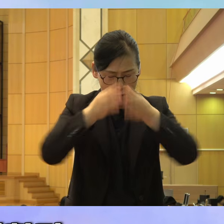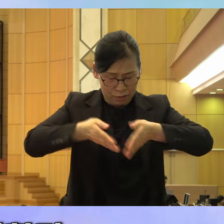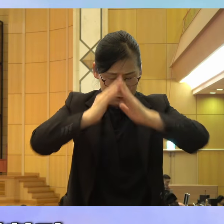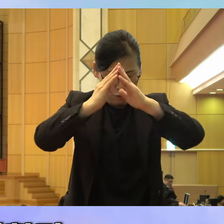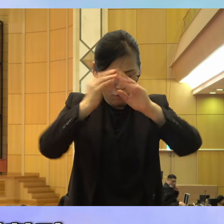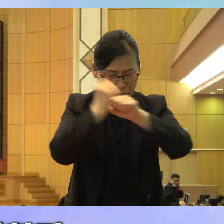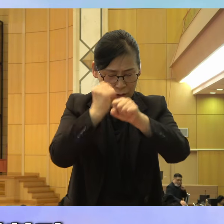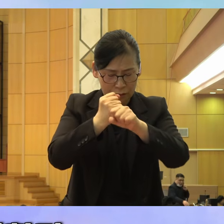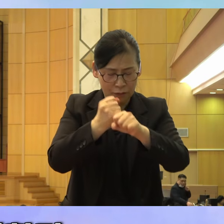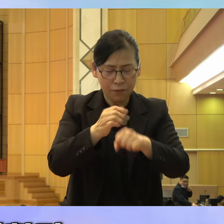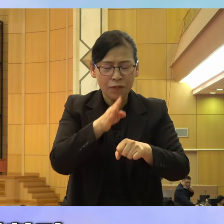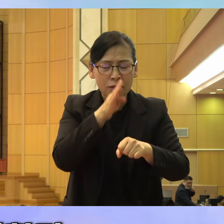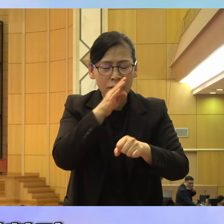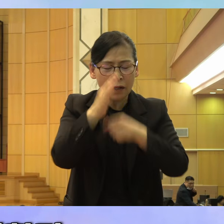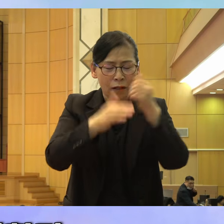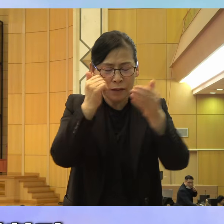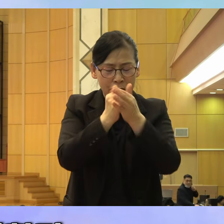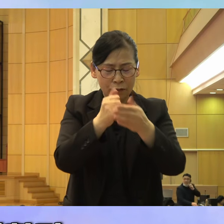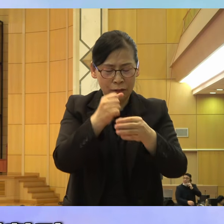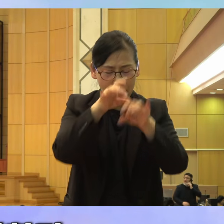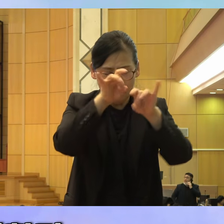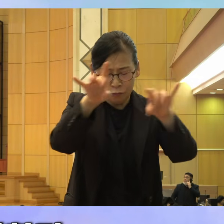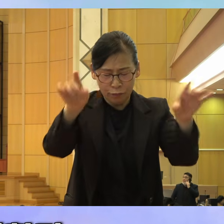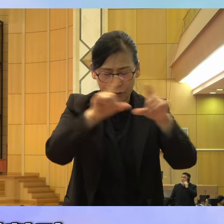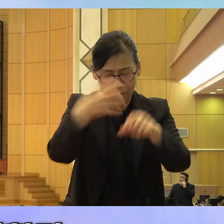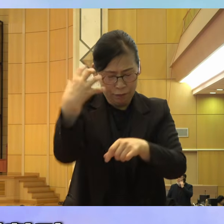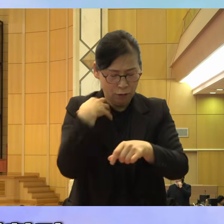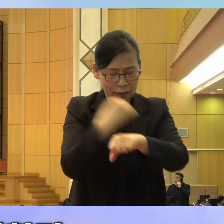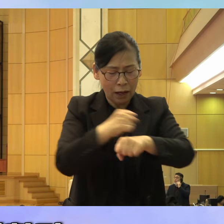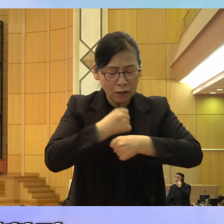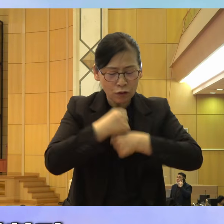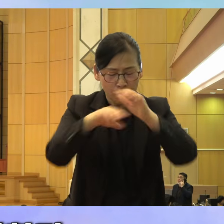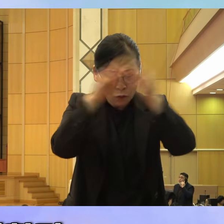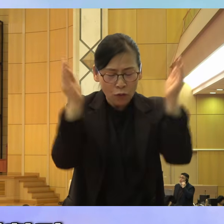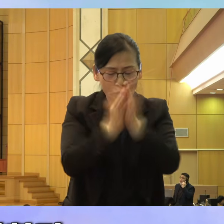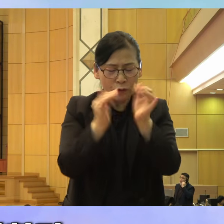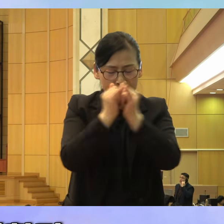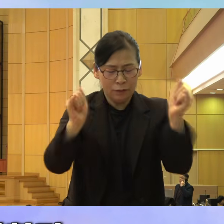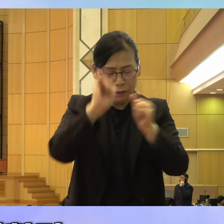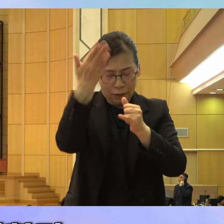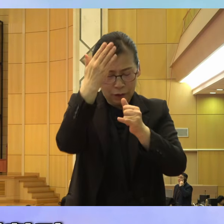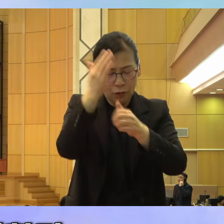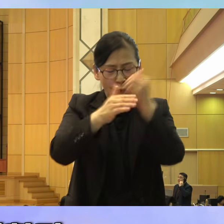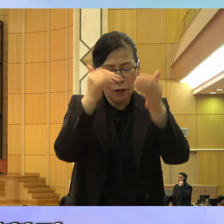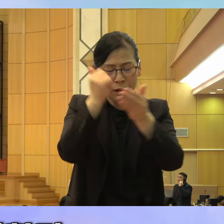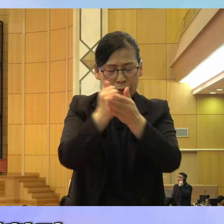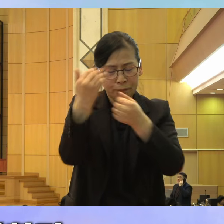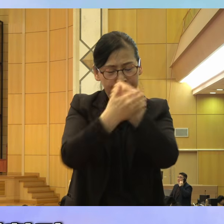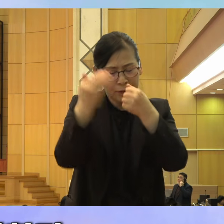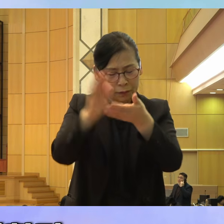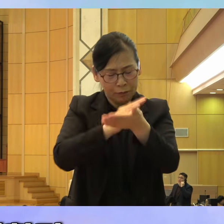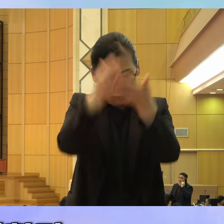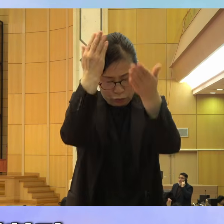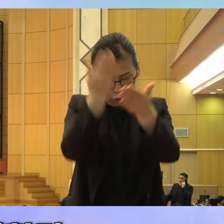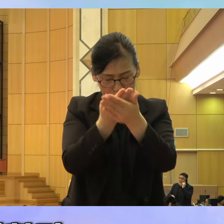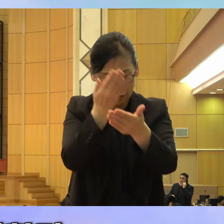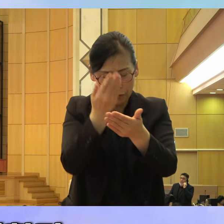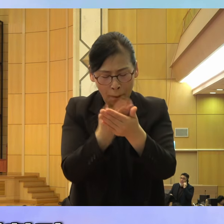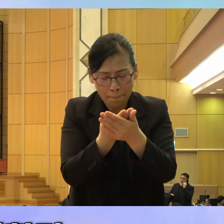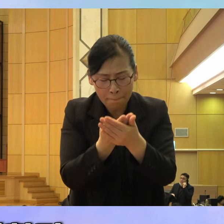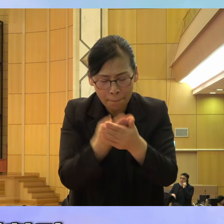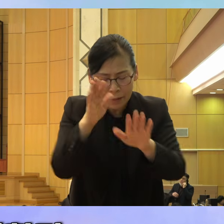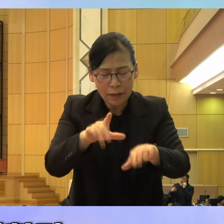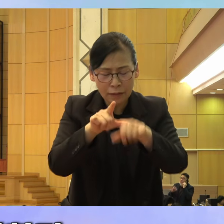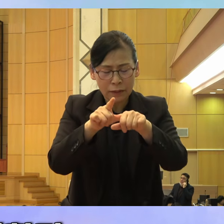일에 지체의 역할을 다할 수 있는 우리 모두가 되어줄 수 있도록 은총을 내려 주옵소서.